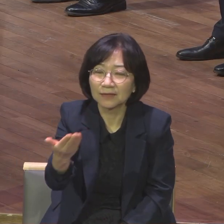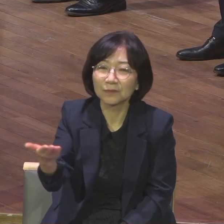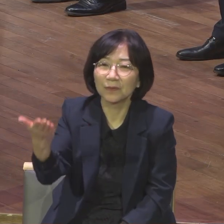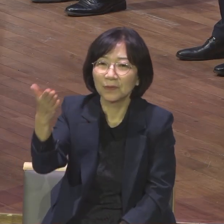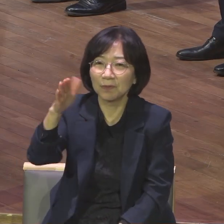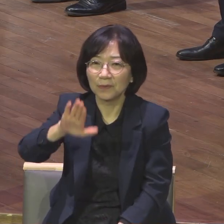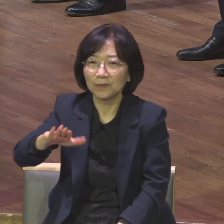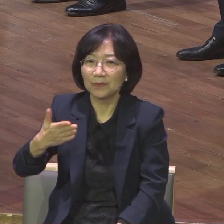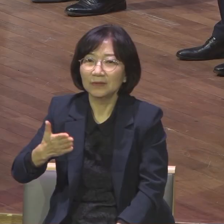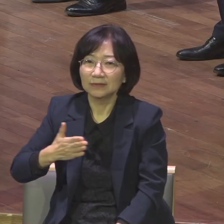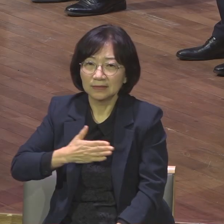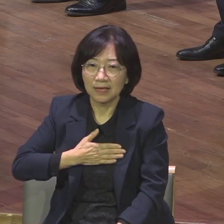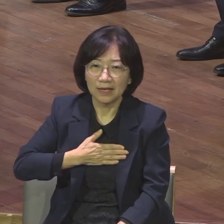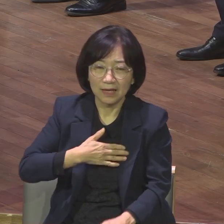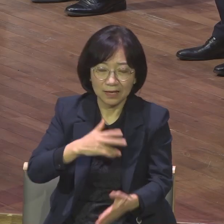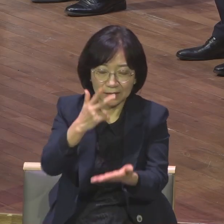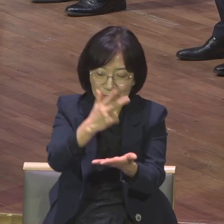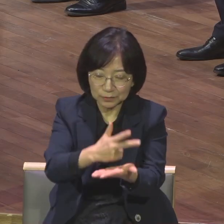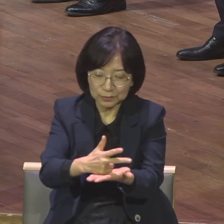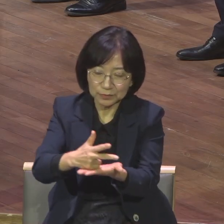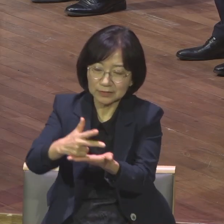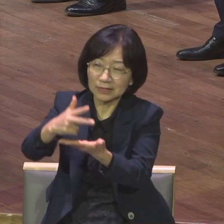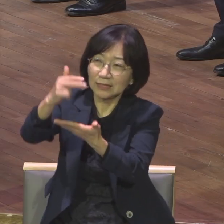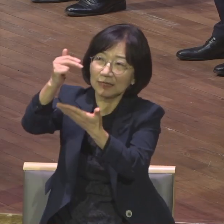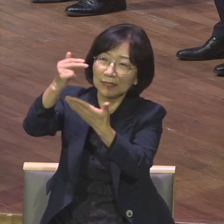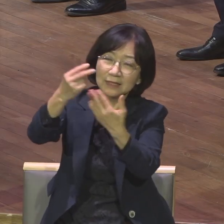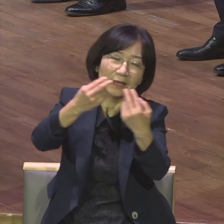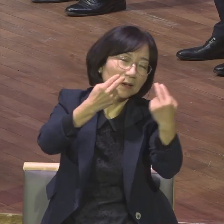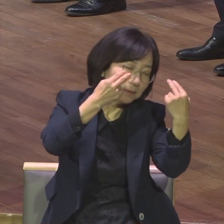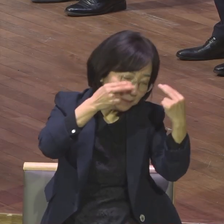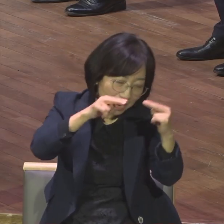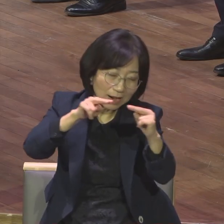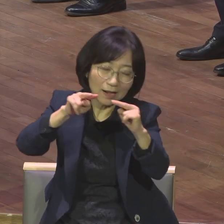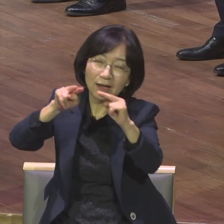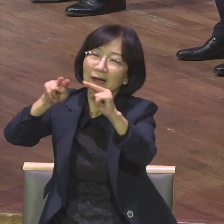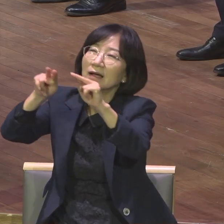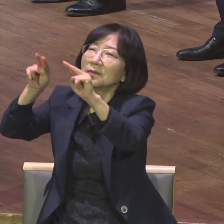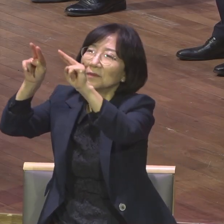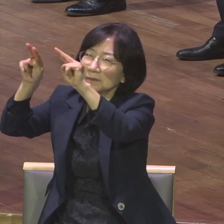빼앗으려 해도 내 주님